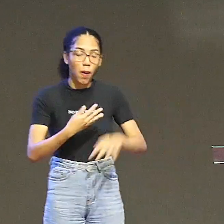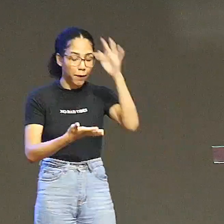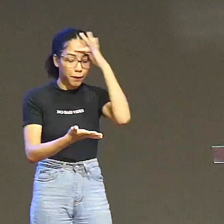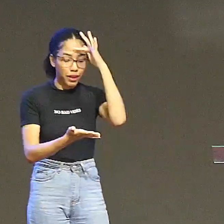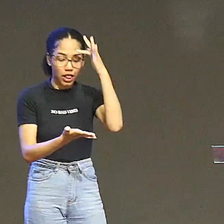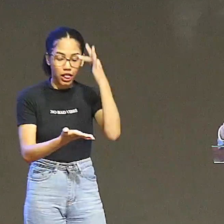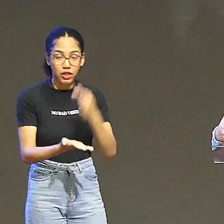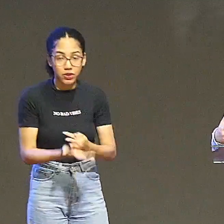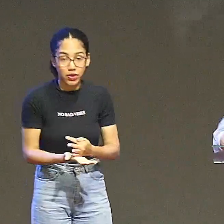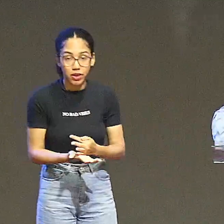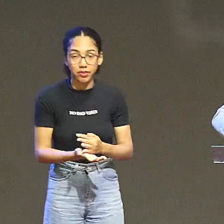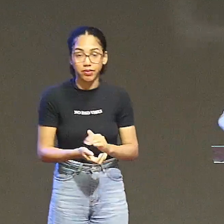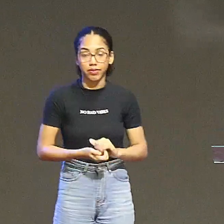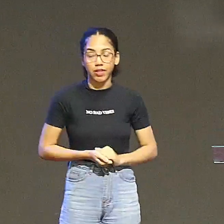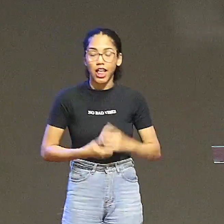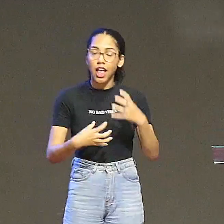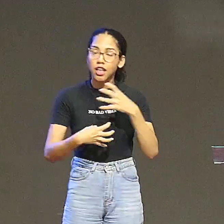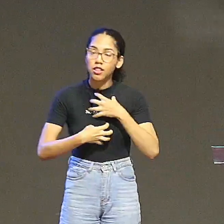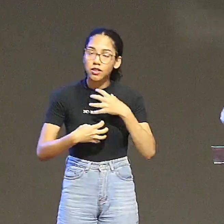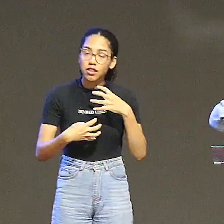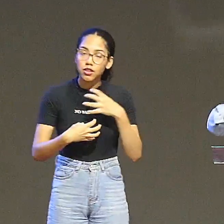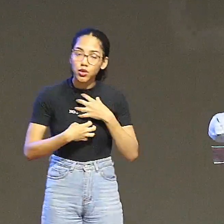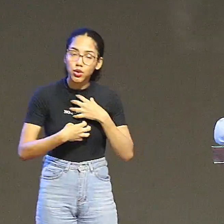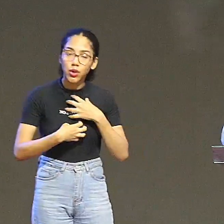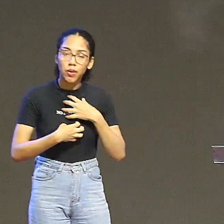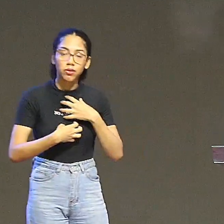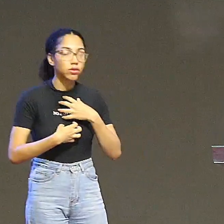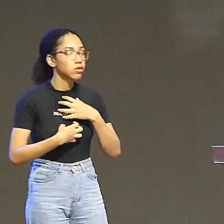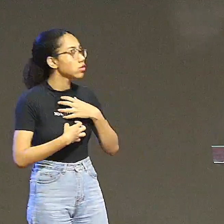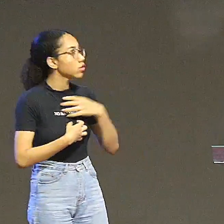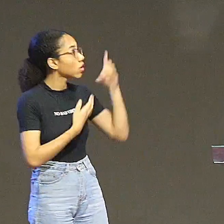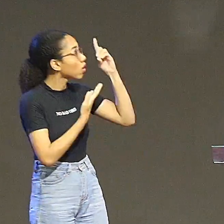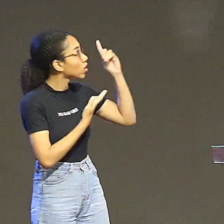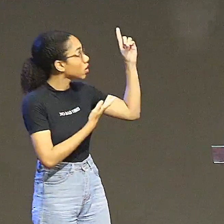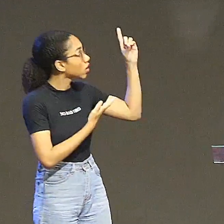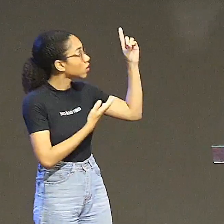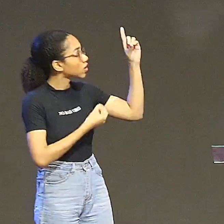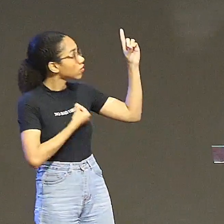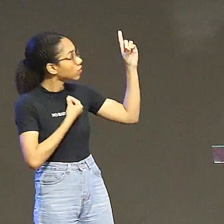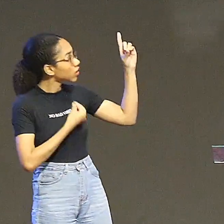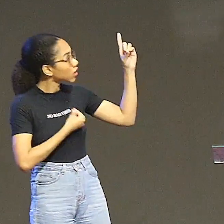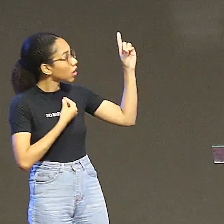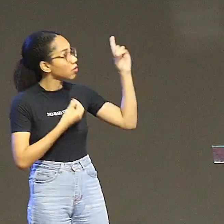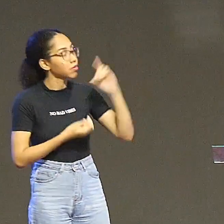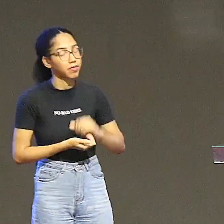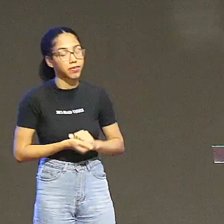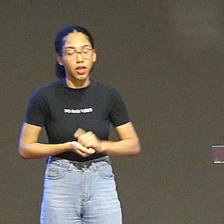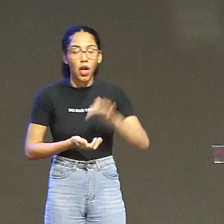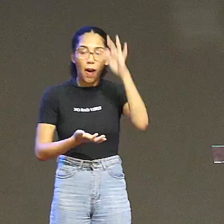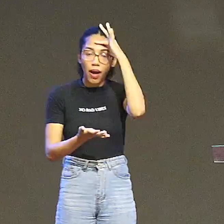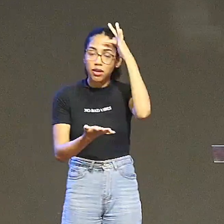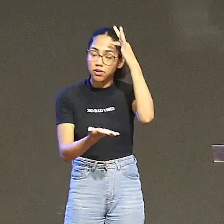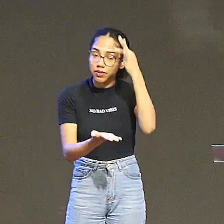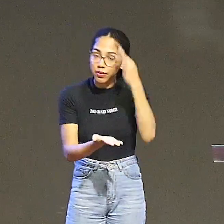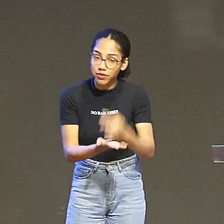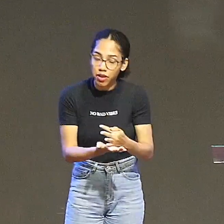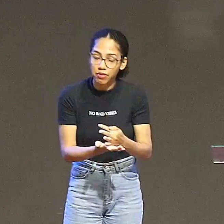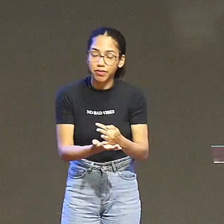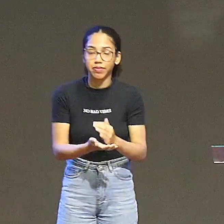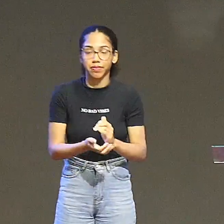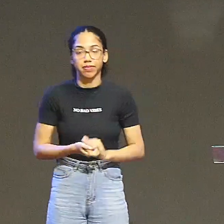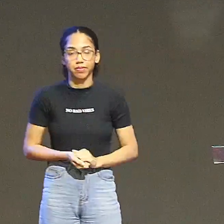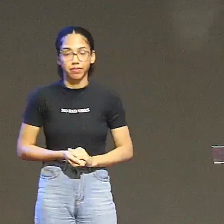Deus na sua vida com todas as coisas que a Bíblia ensina a respeito disso por meio da Fé simplesmente por meio